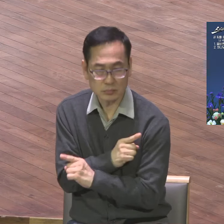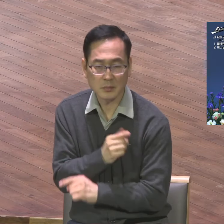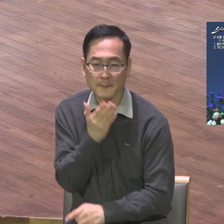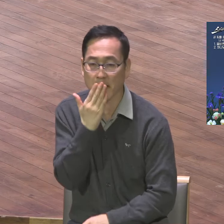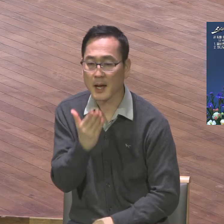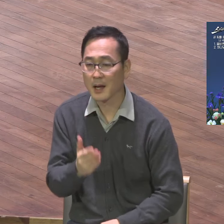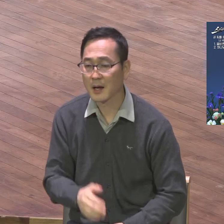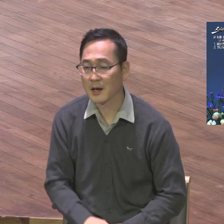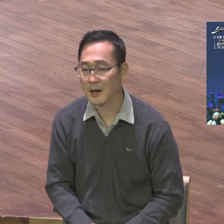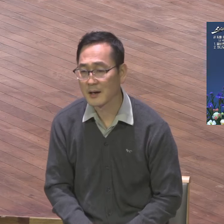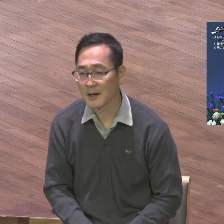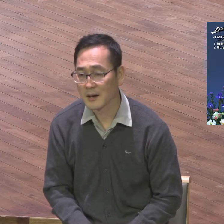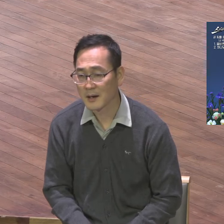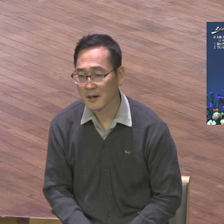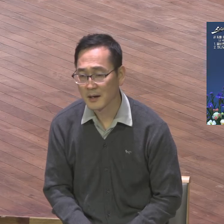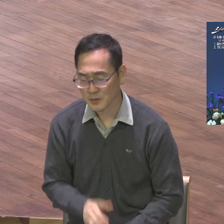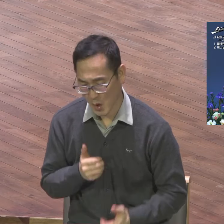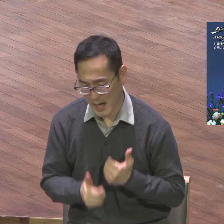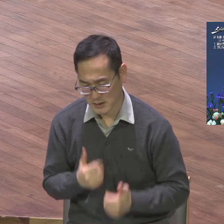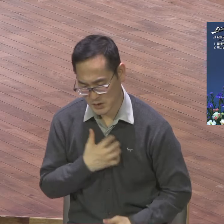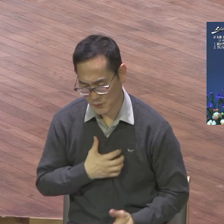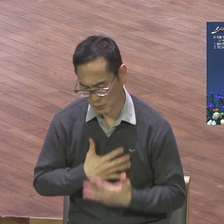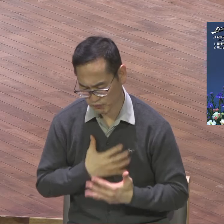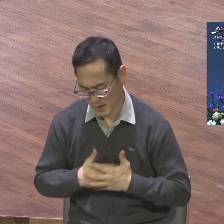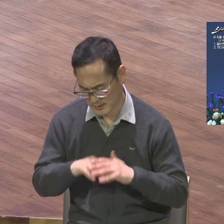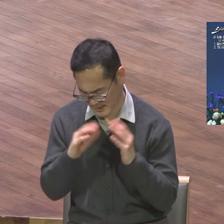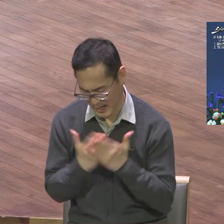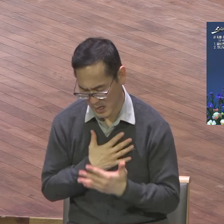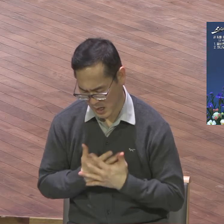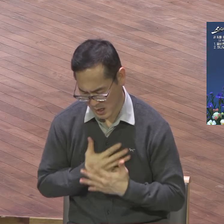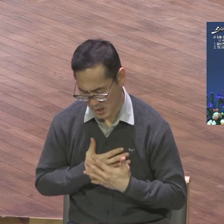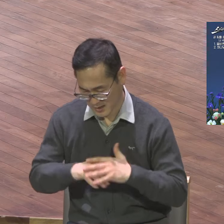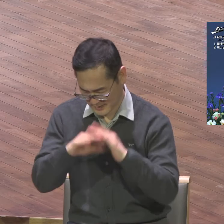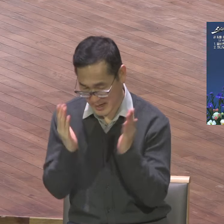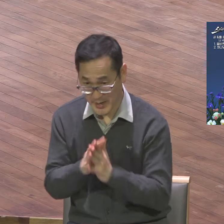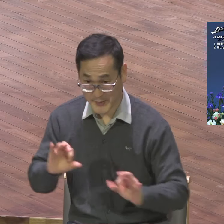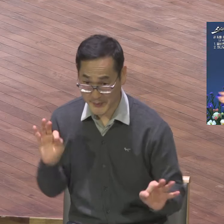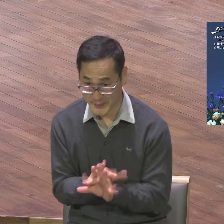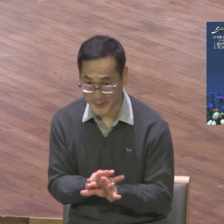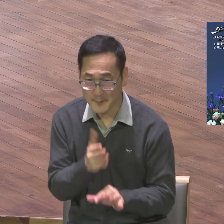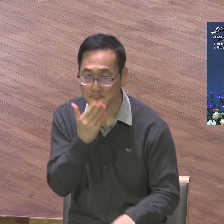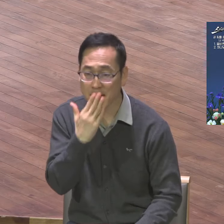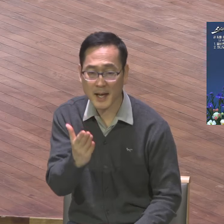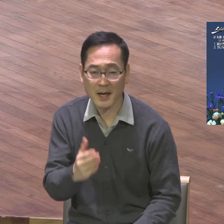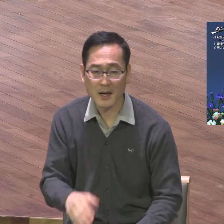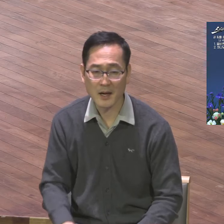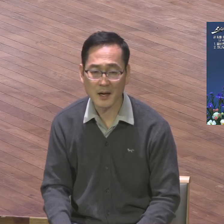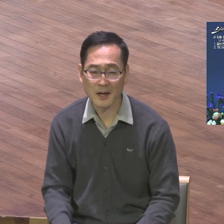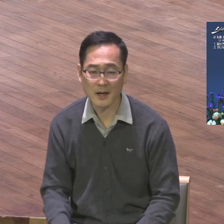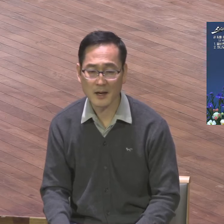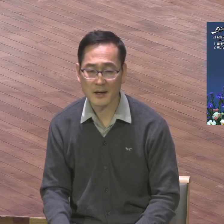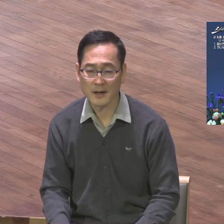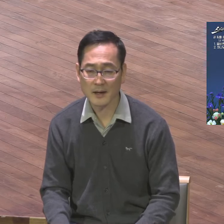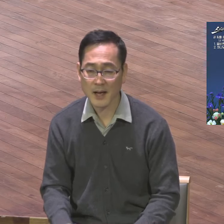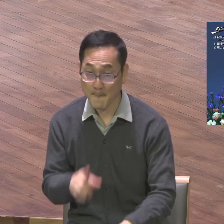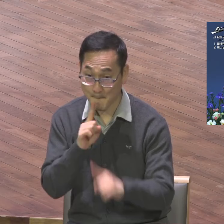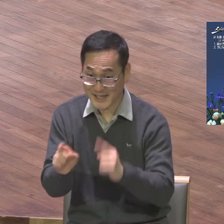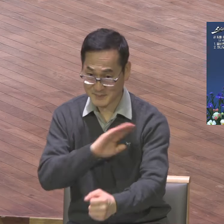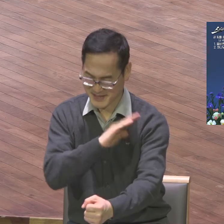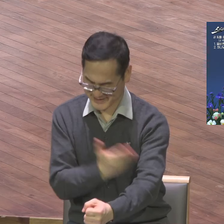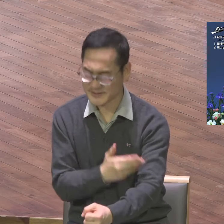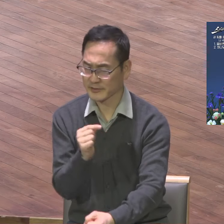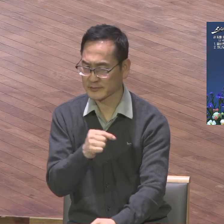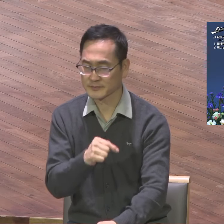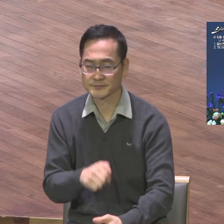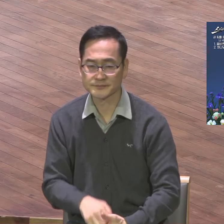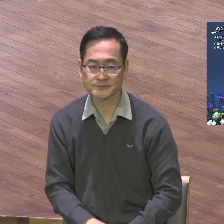드리면 여러분 모든 속에 있는 갈등, 염려, 불안, 조조 모든 불신앙 다 떠나간다니까요. 말씀의 능력이에요.